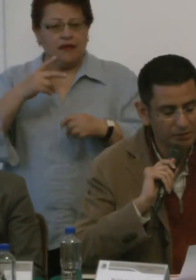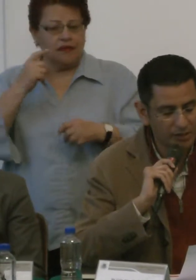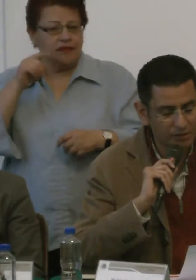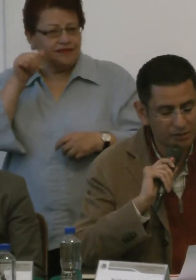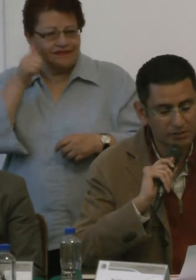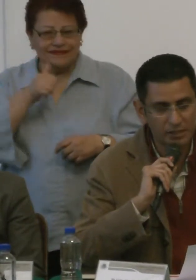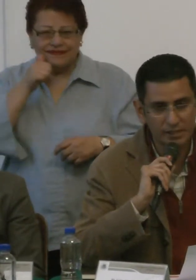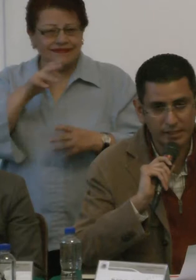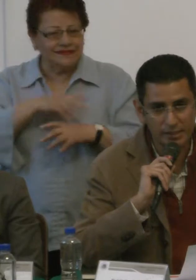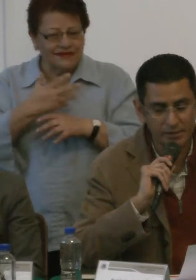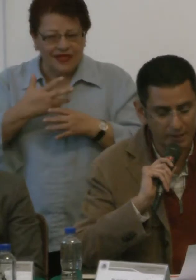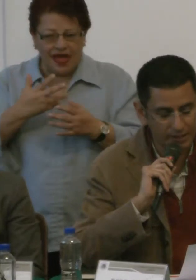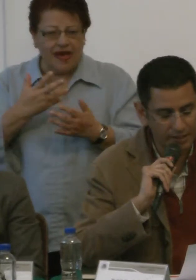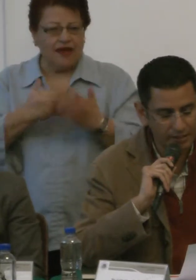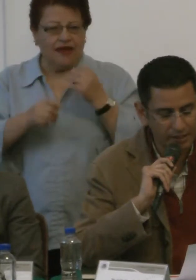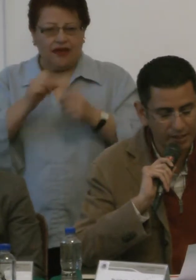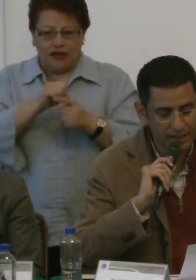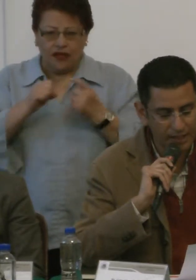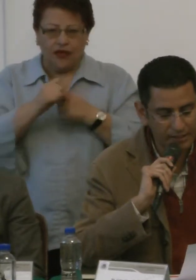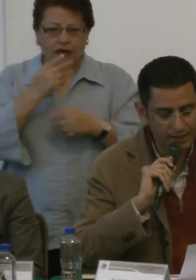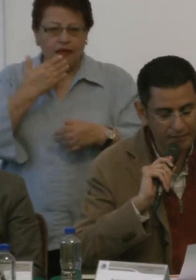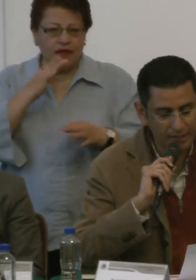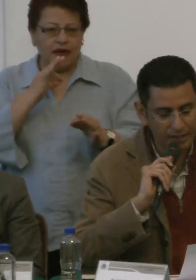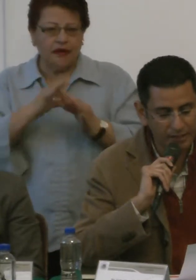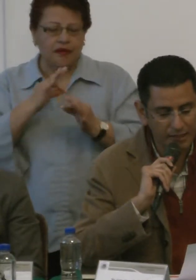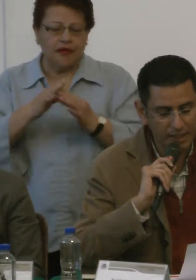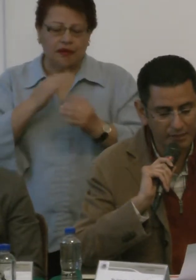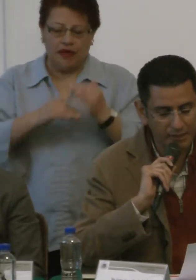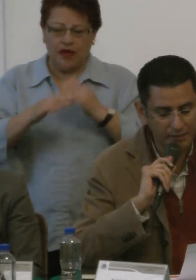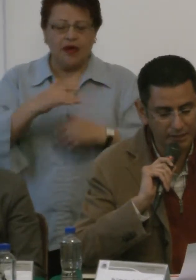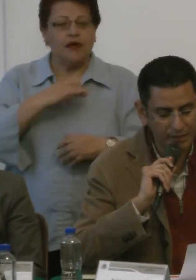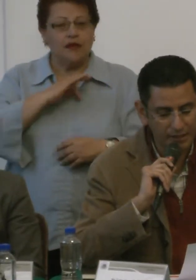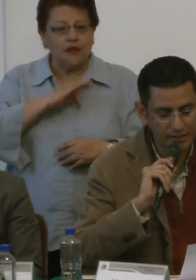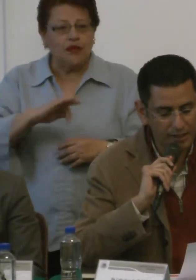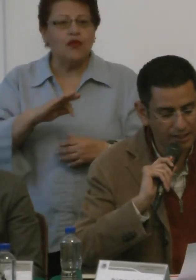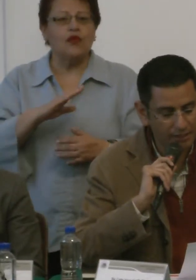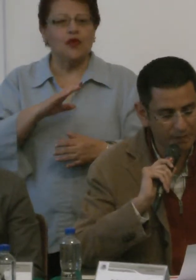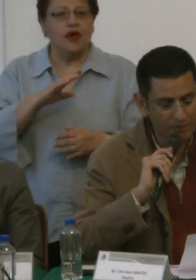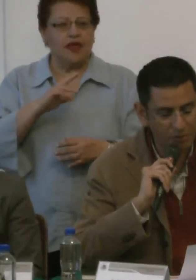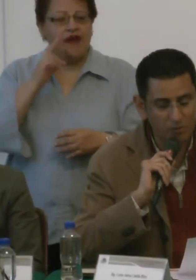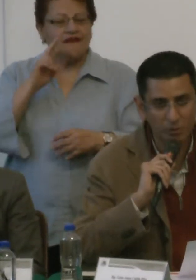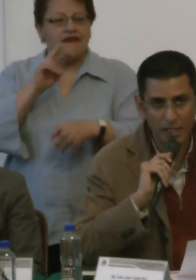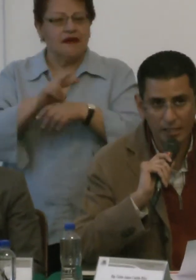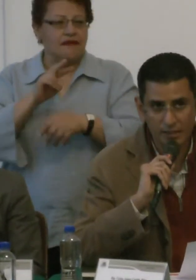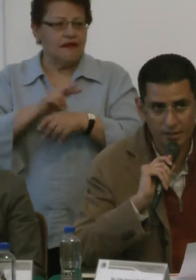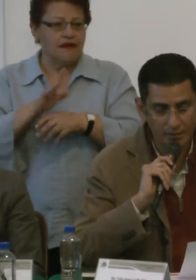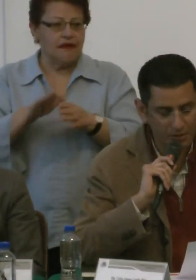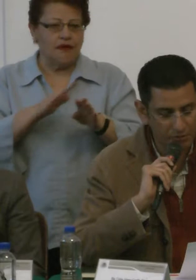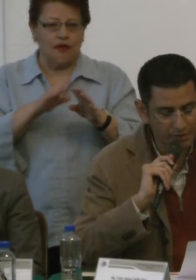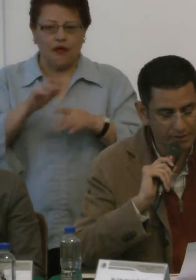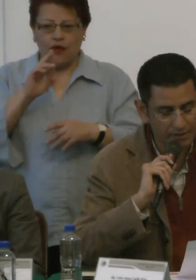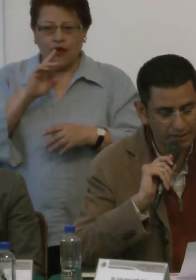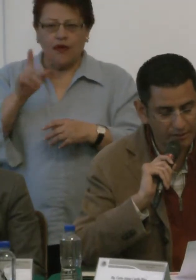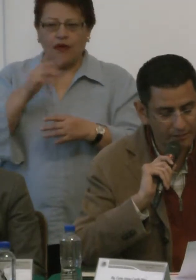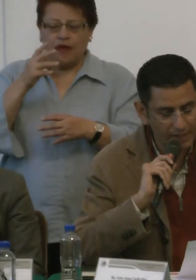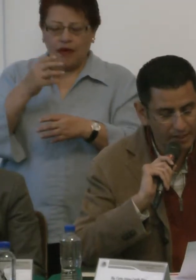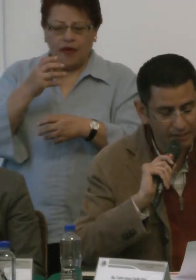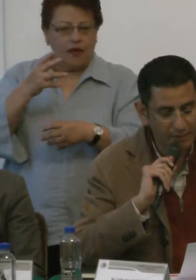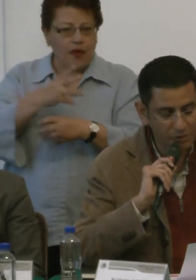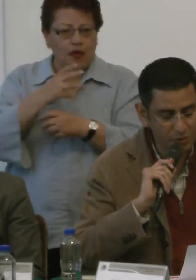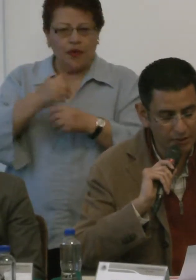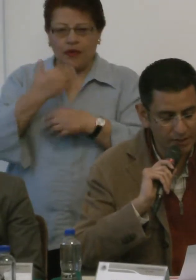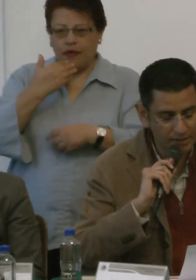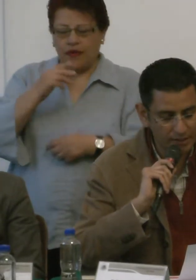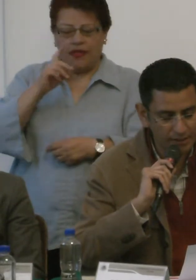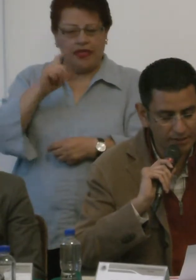viviendas reúnan condiciones de accesibilidad, asequibilidad, habitabilidad, adaptación cultural, tamaño eficiente,